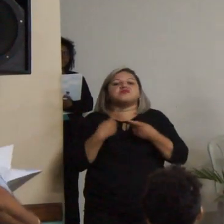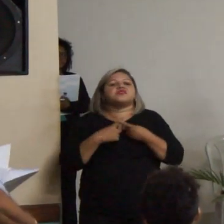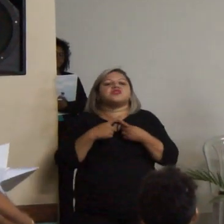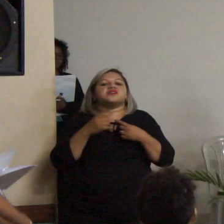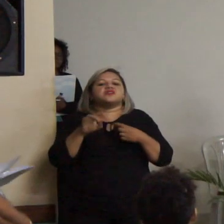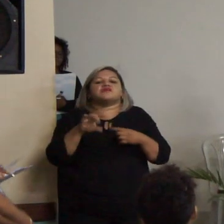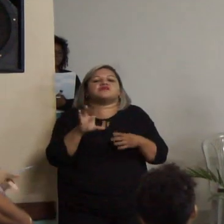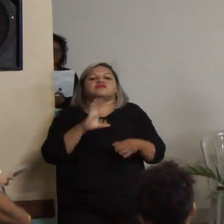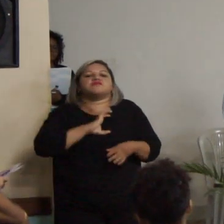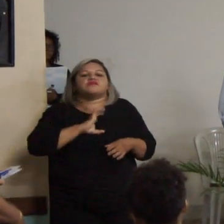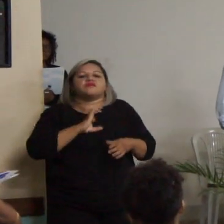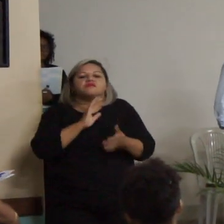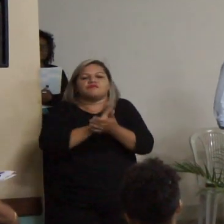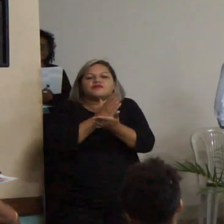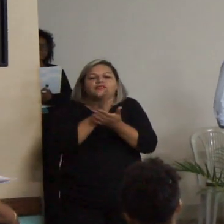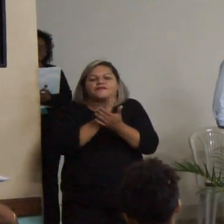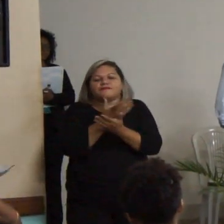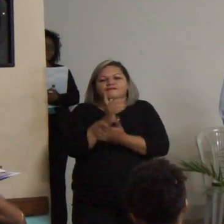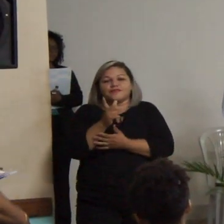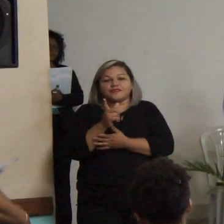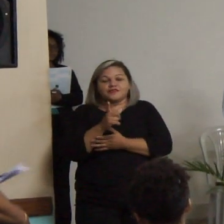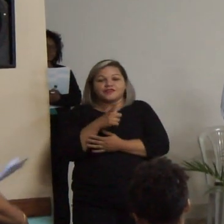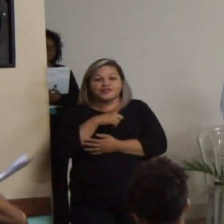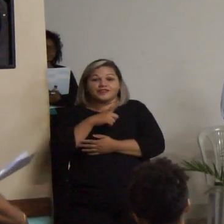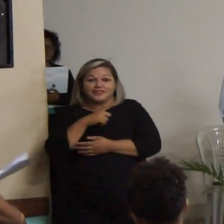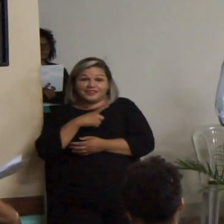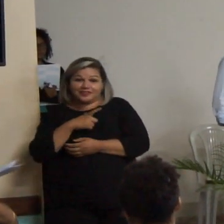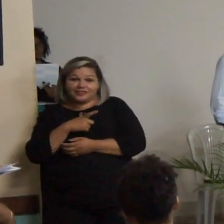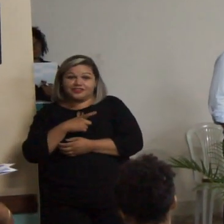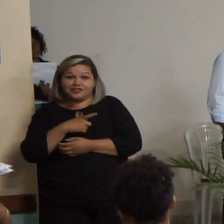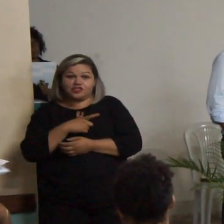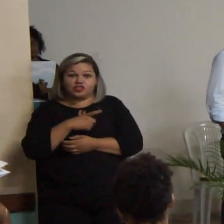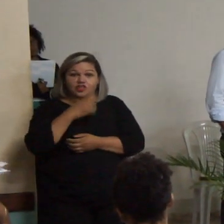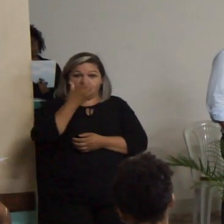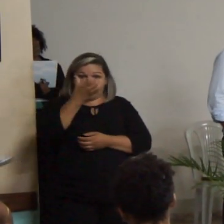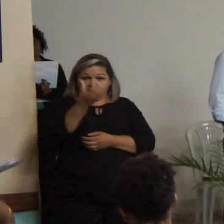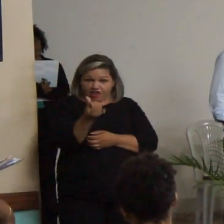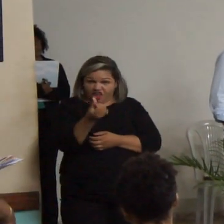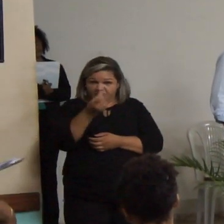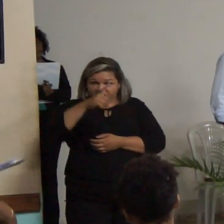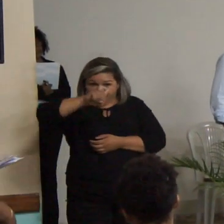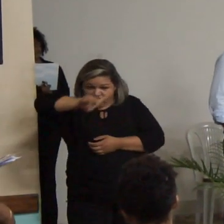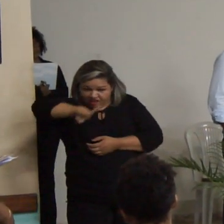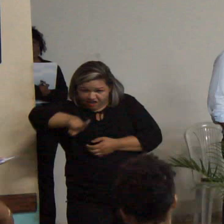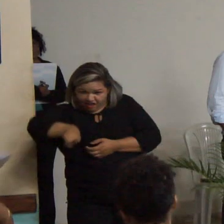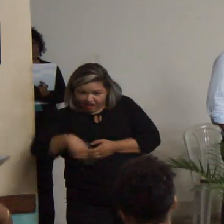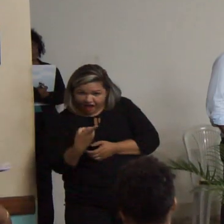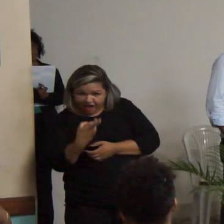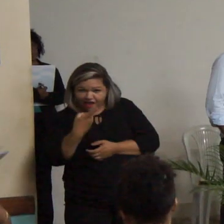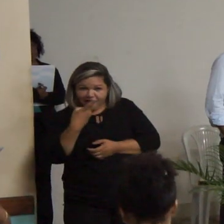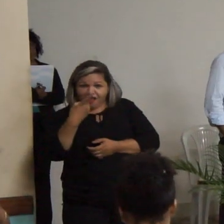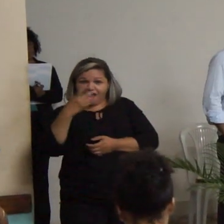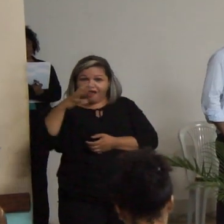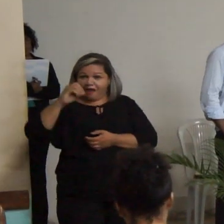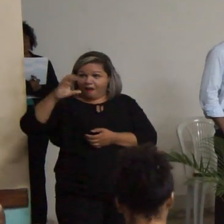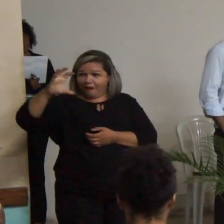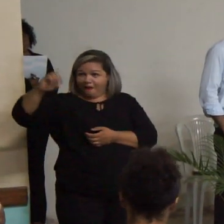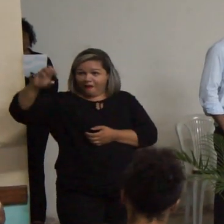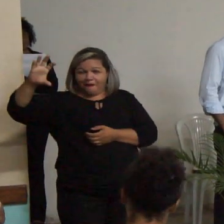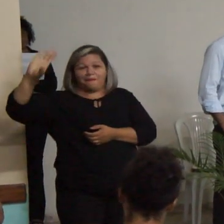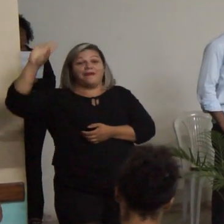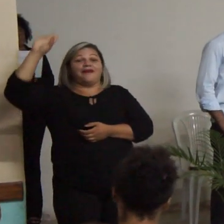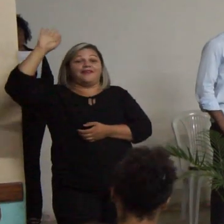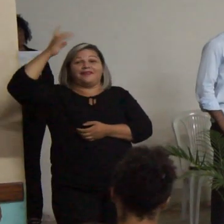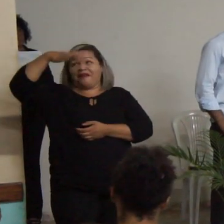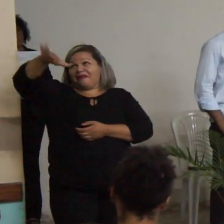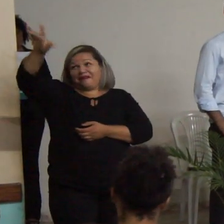Caxias? Porque é a forma que eu tenho de colocar 6 milhões de reais todo mês no comércio de Caxias. É